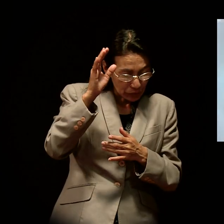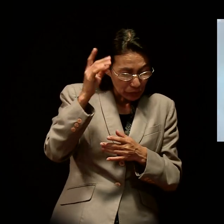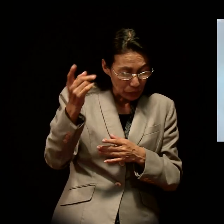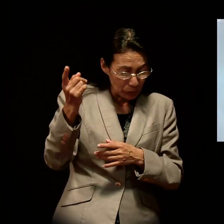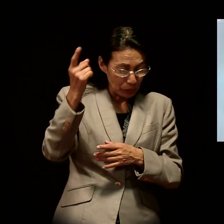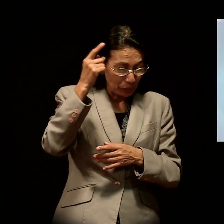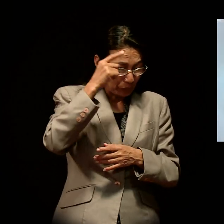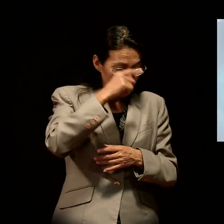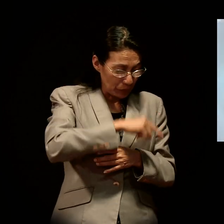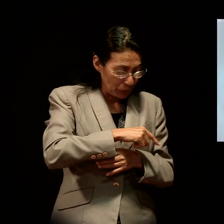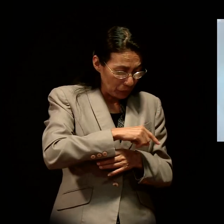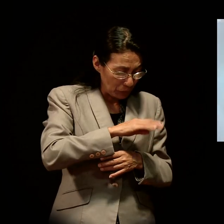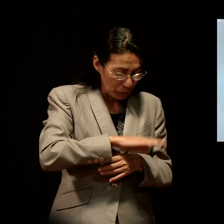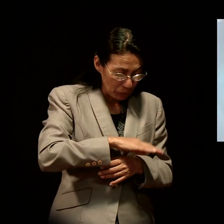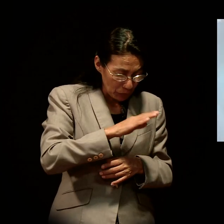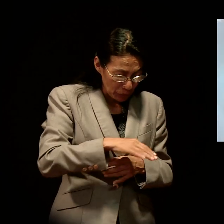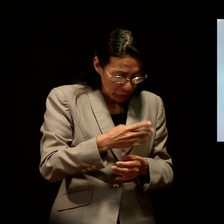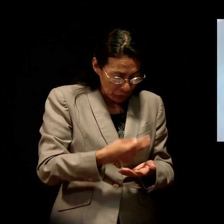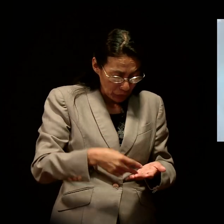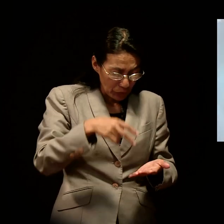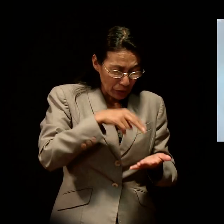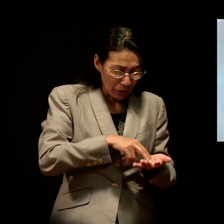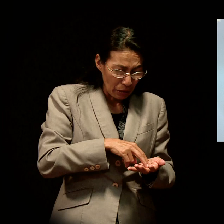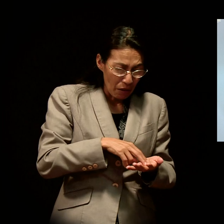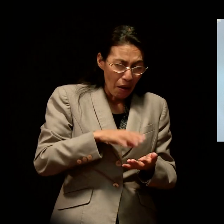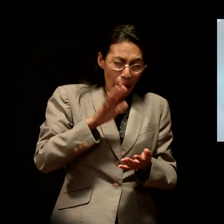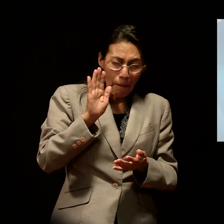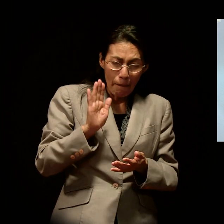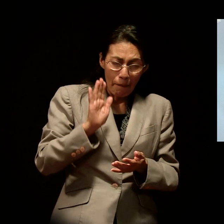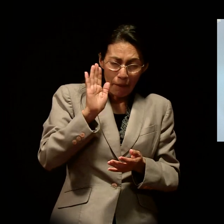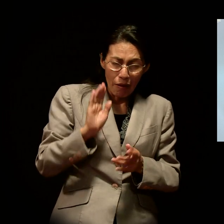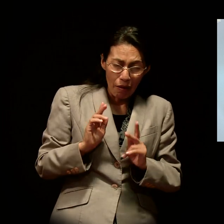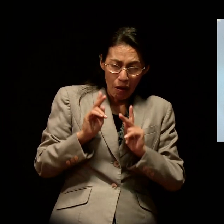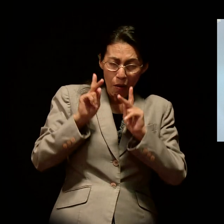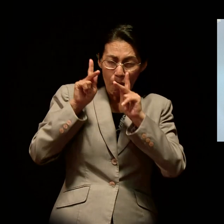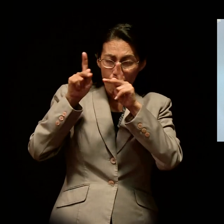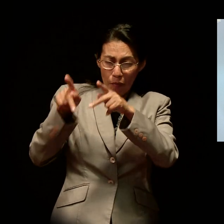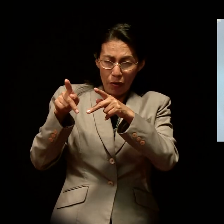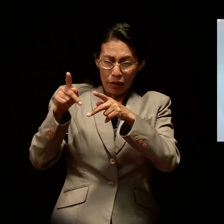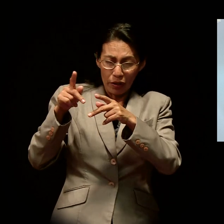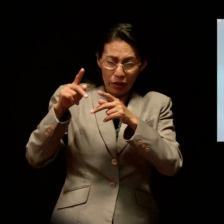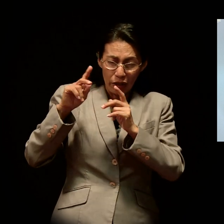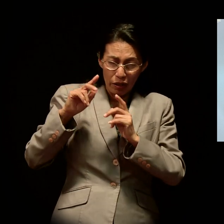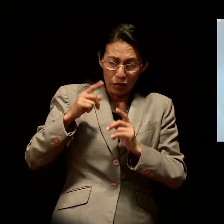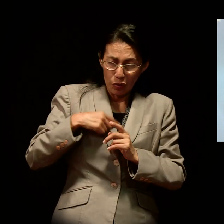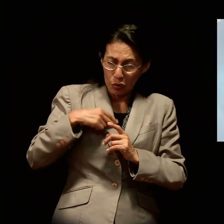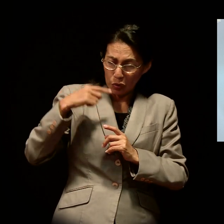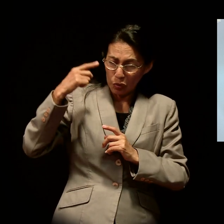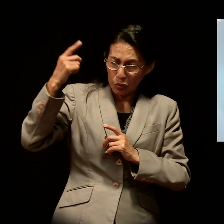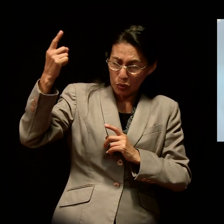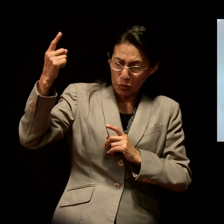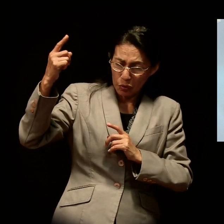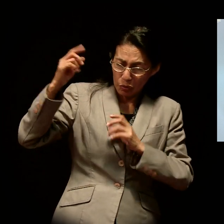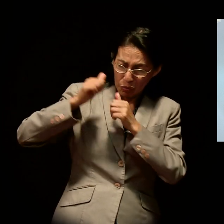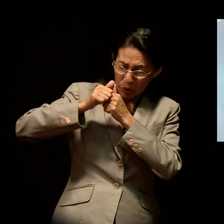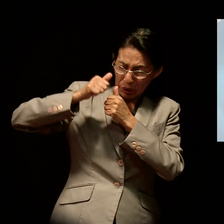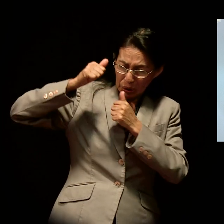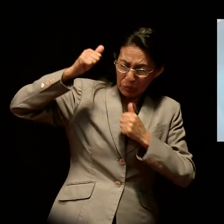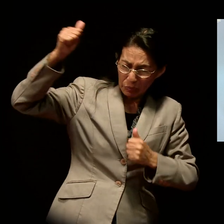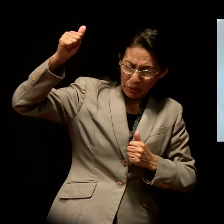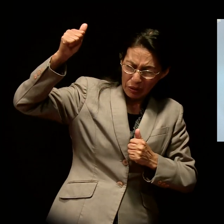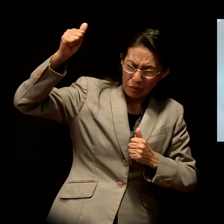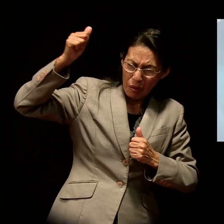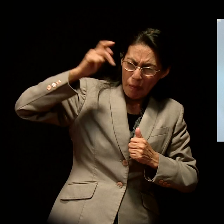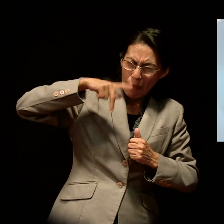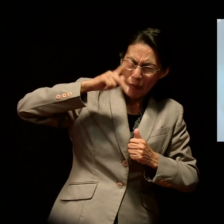el ser humano Pero gracias por Jesucristo quien se convirtió en el puente y también gracias por la oración